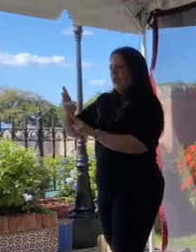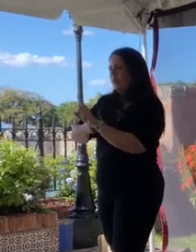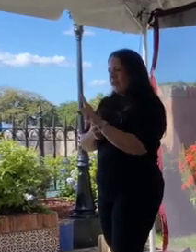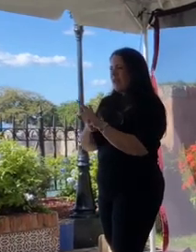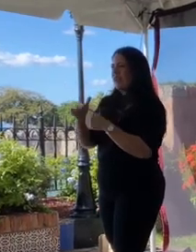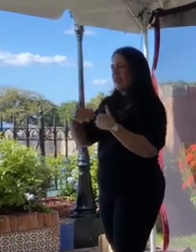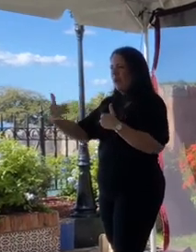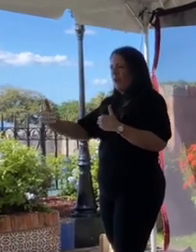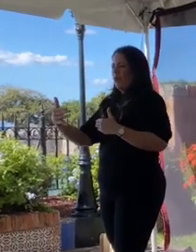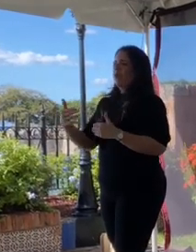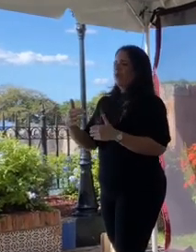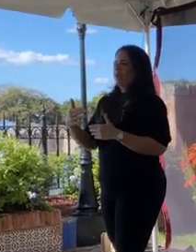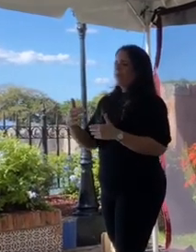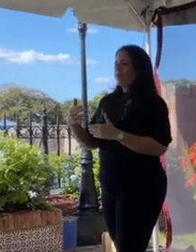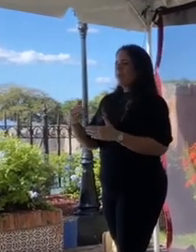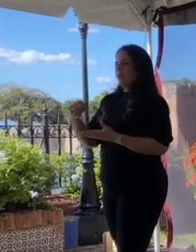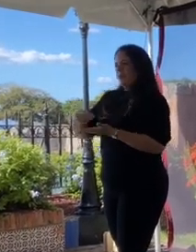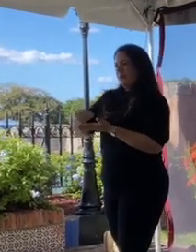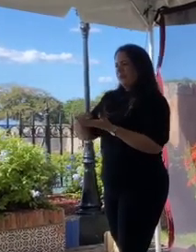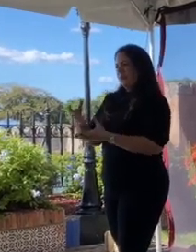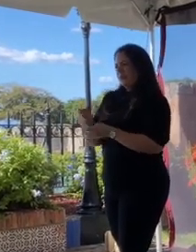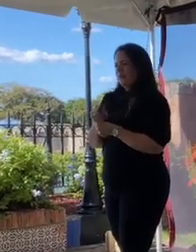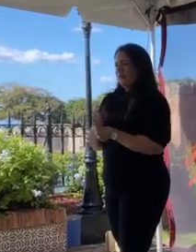3 meses luego de recibir el desembolso.